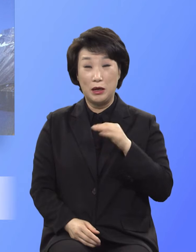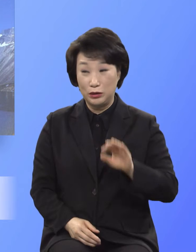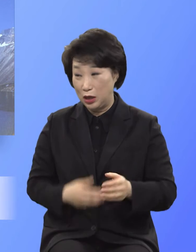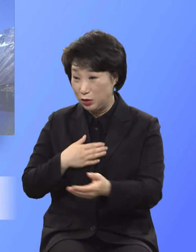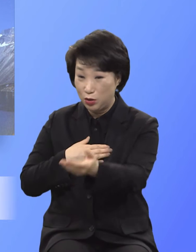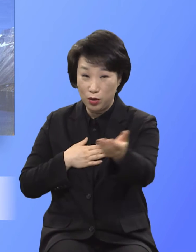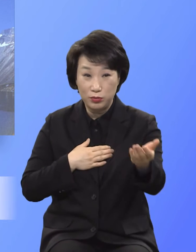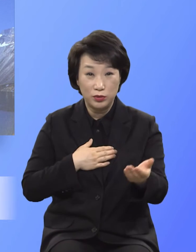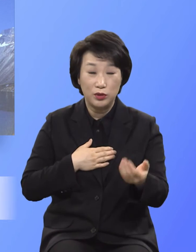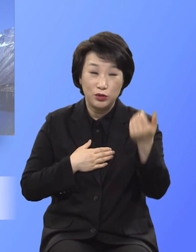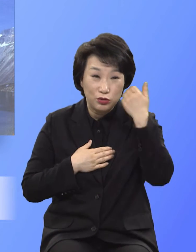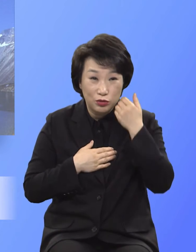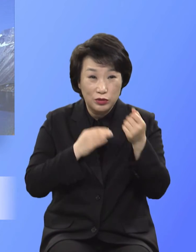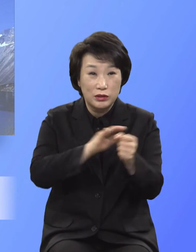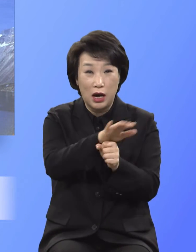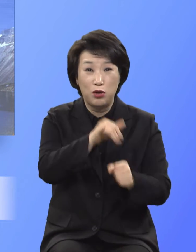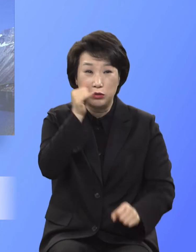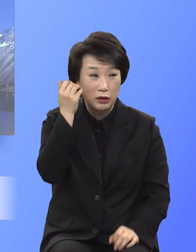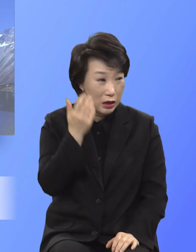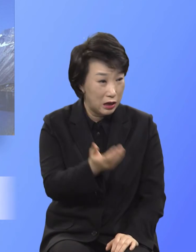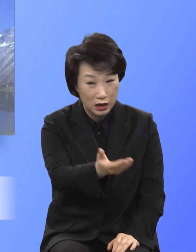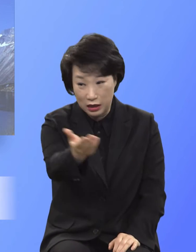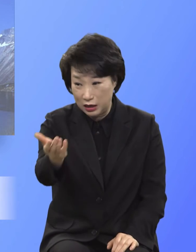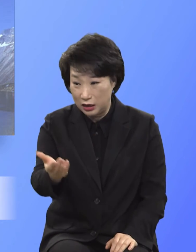근데 여러분들은 누구를 사랑했습니까?